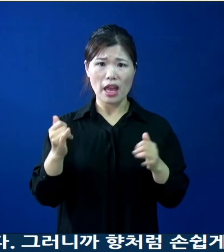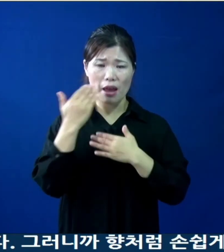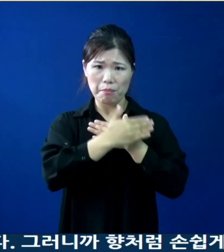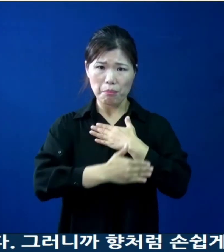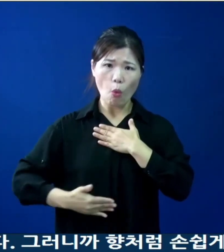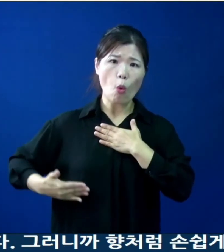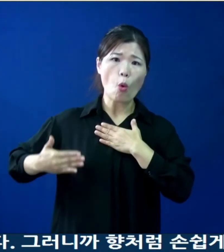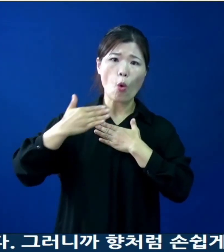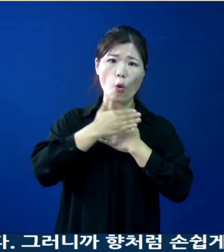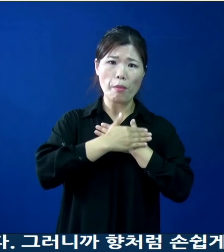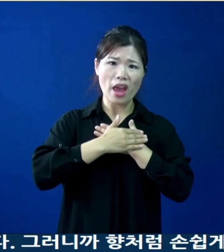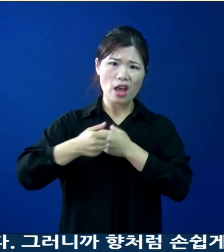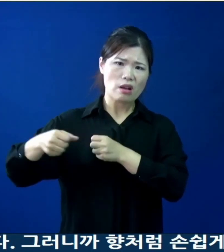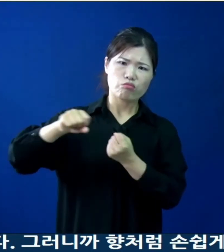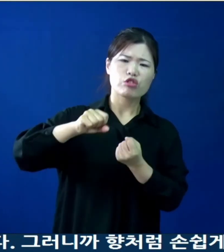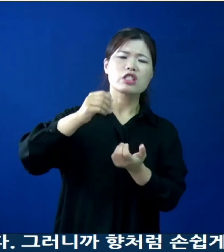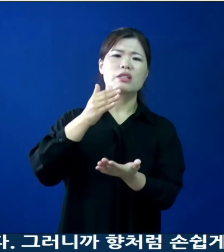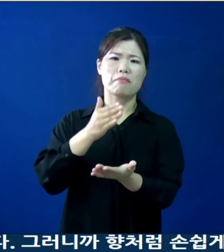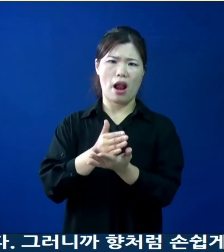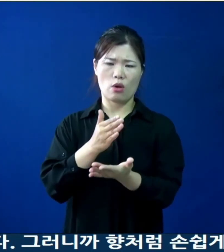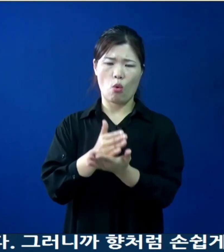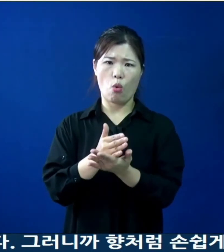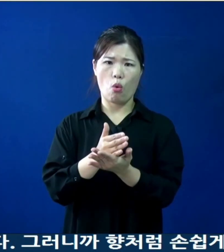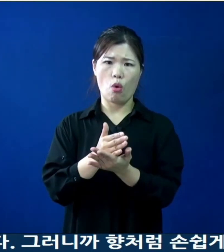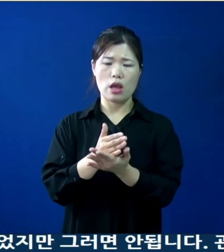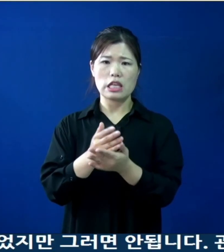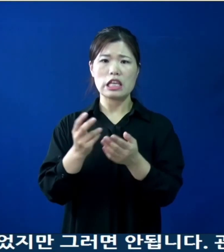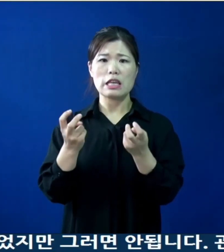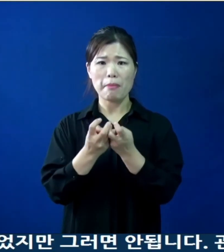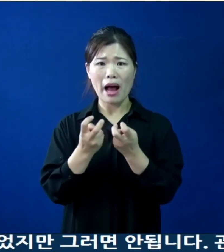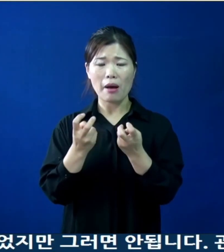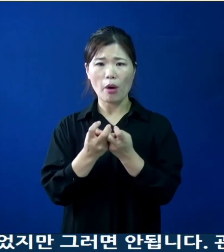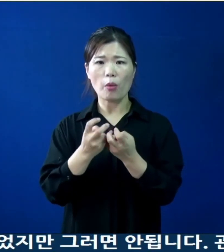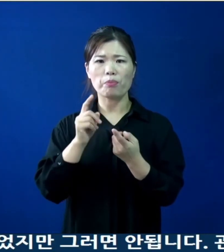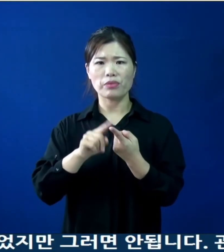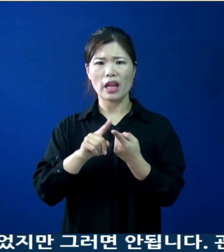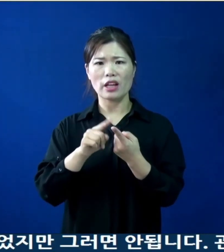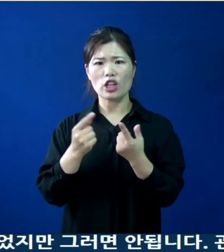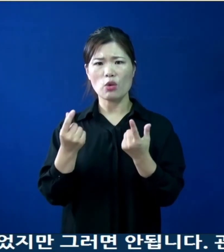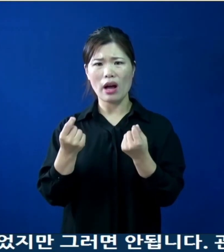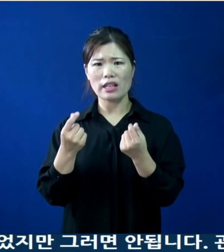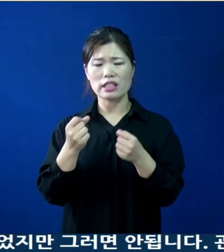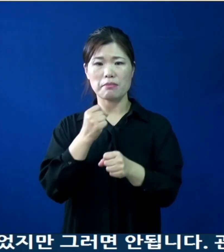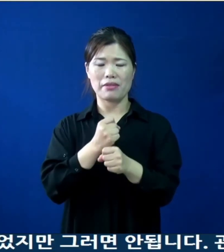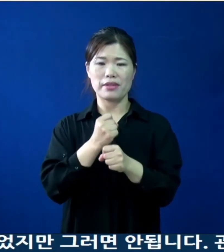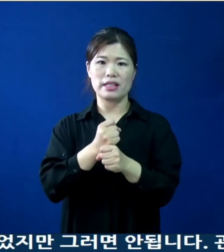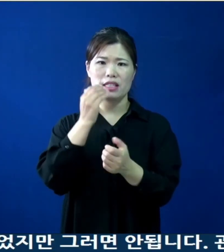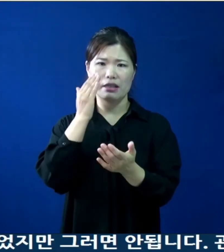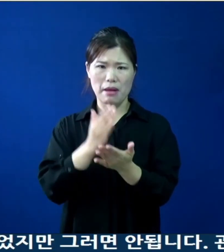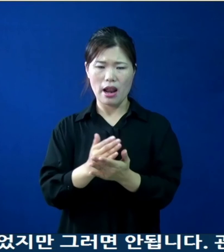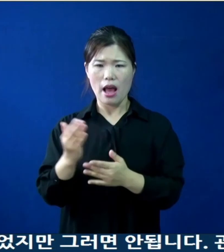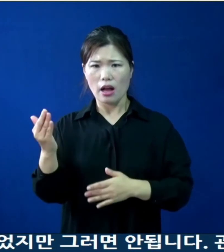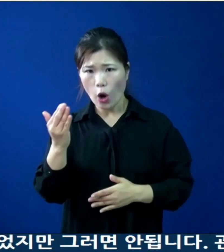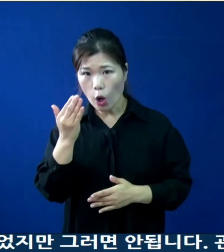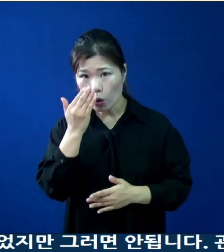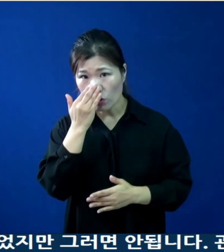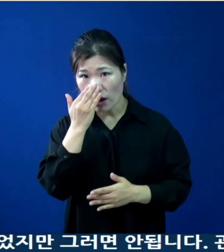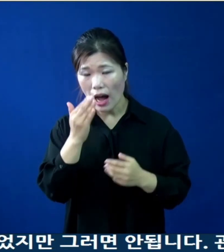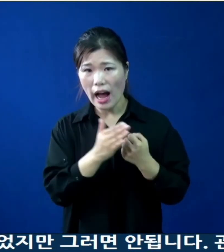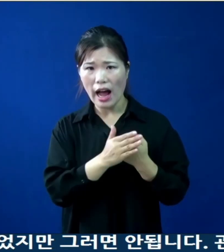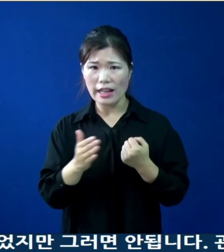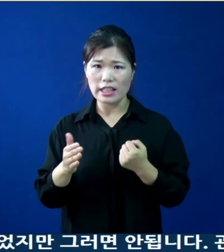몸에 붓지 말며 이 방법대로 이와 같은 것을 만들지 말라. 이는 거룩하니